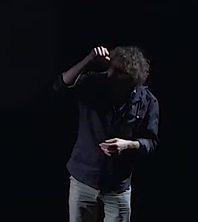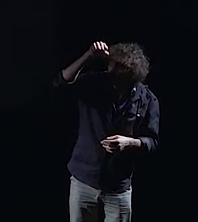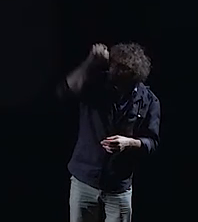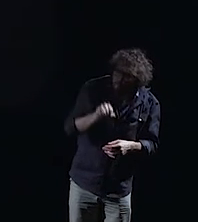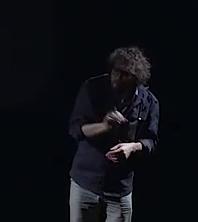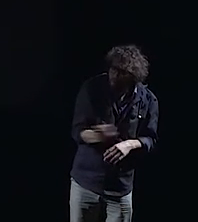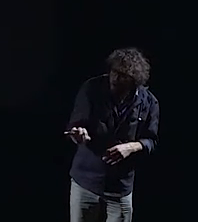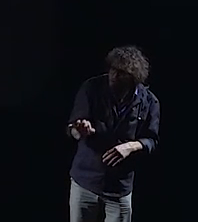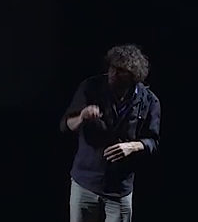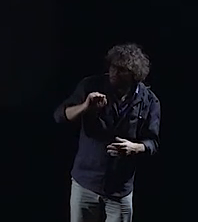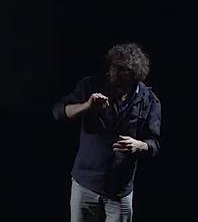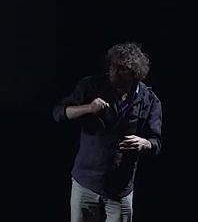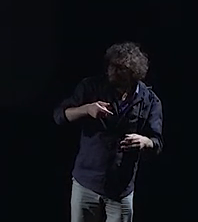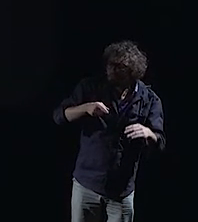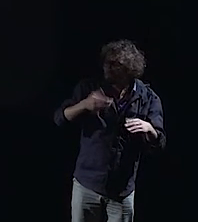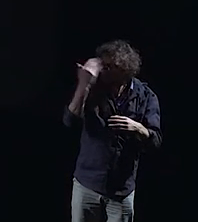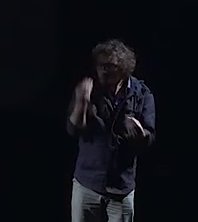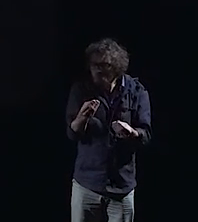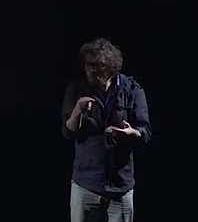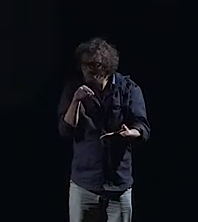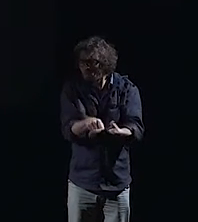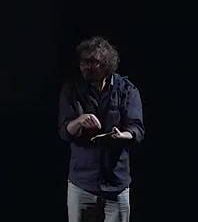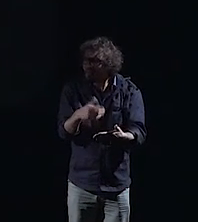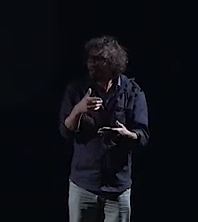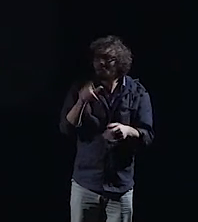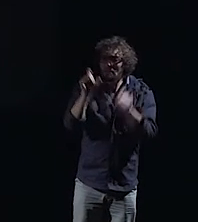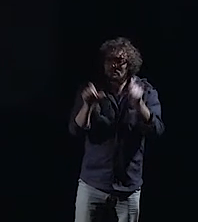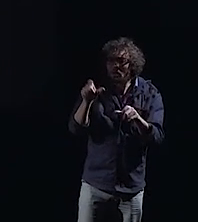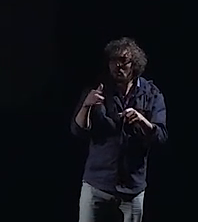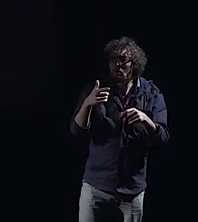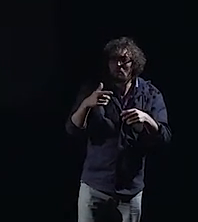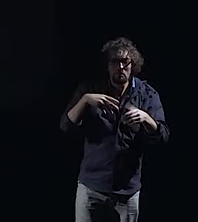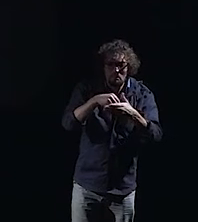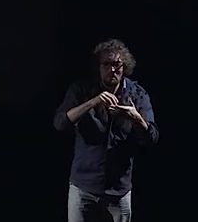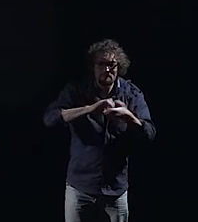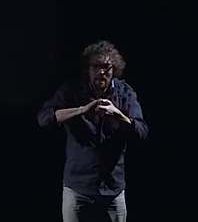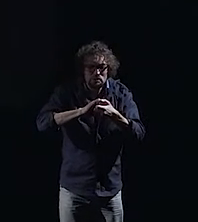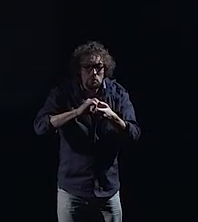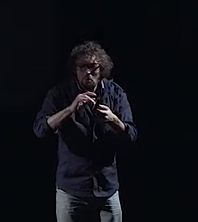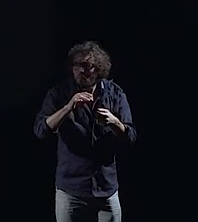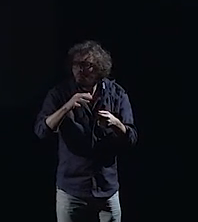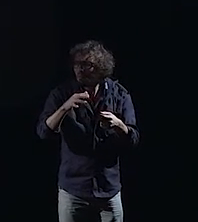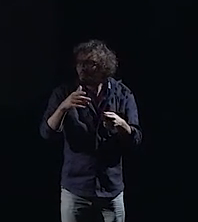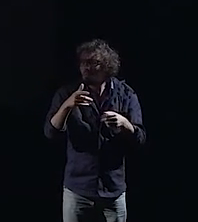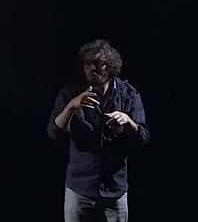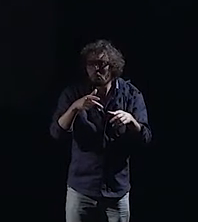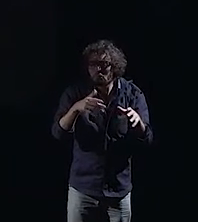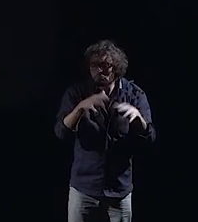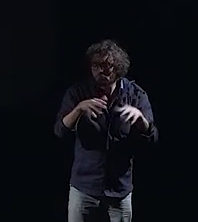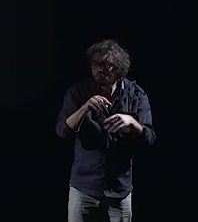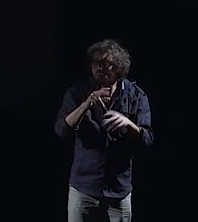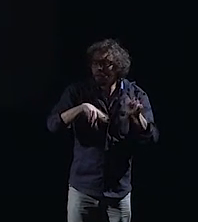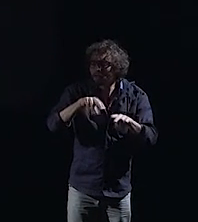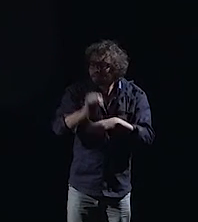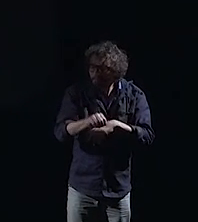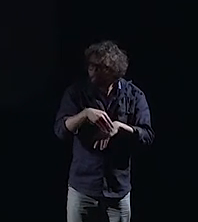ils sont géographiquement, parce que là, ma géographie, la FDN. Mais c'est des gens qui sont au sein de la Fédération FDN, qui sont un tout petit FAI associatif de la Fédération FDN.